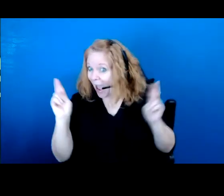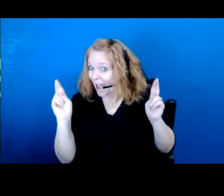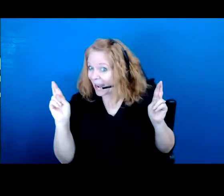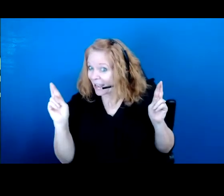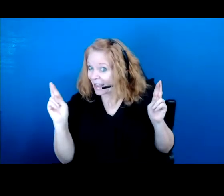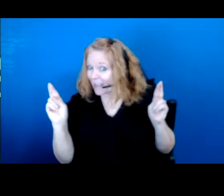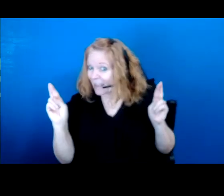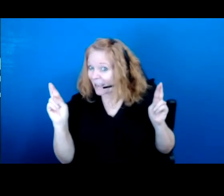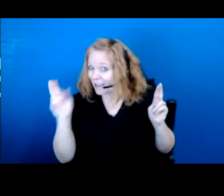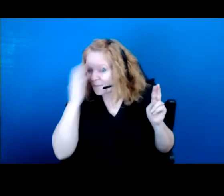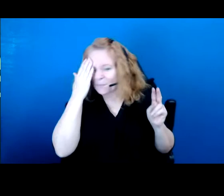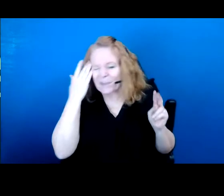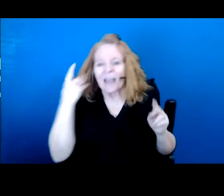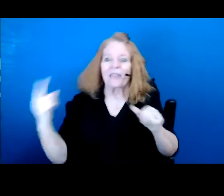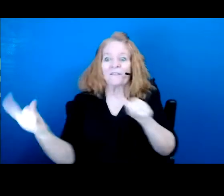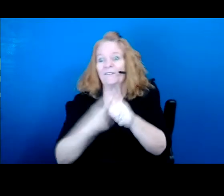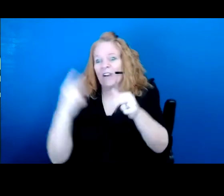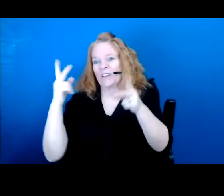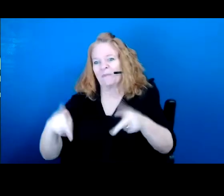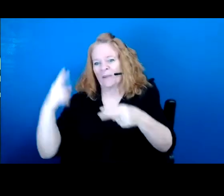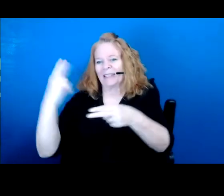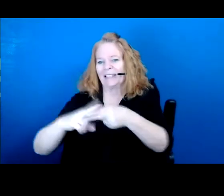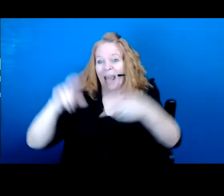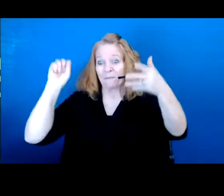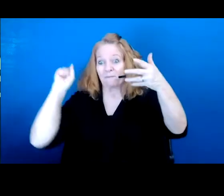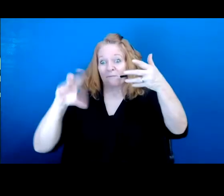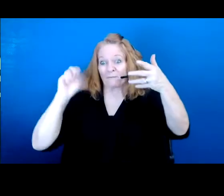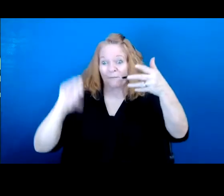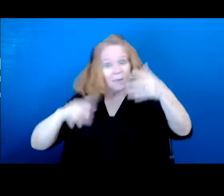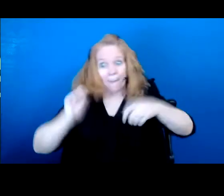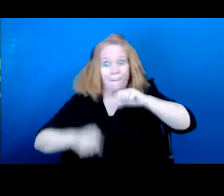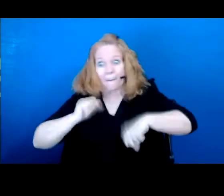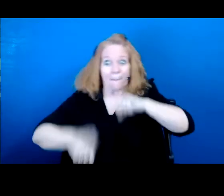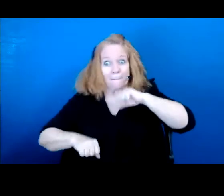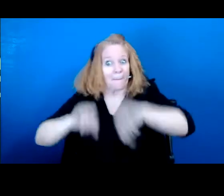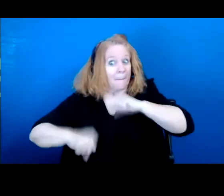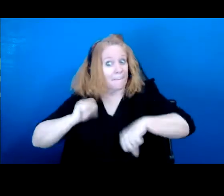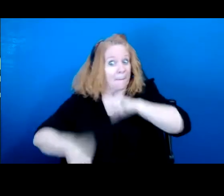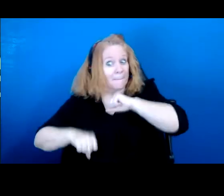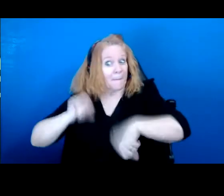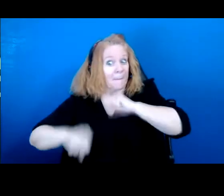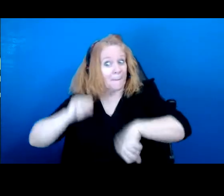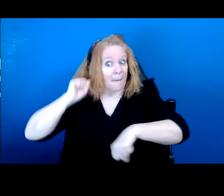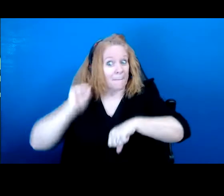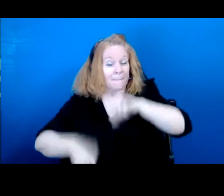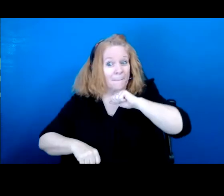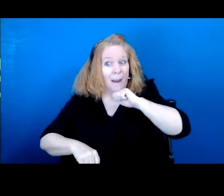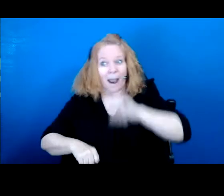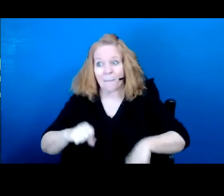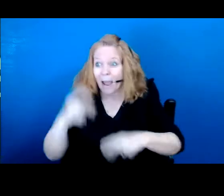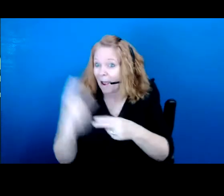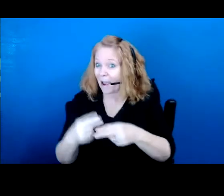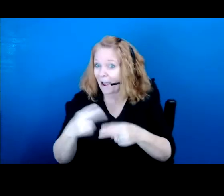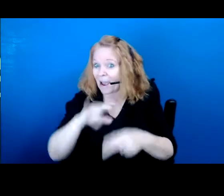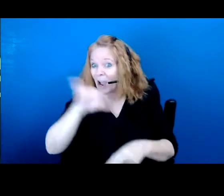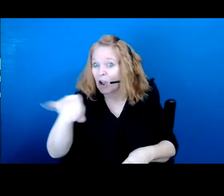su nombre están listos para la primera persona vamos a empezar con el primer nombre pam pam pam pam pam pam pam